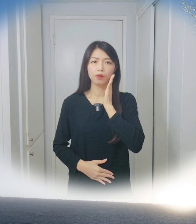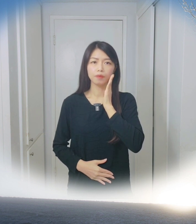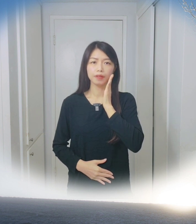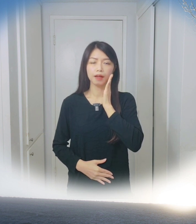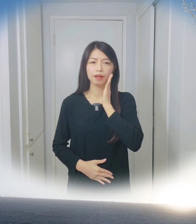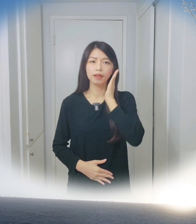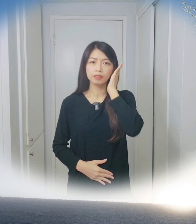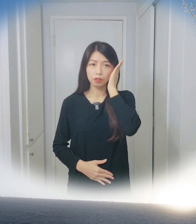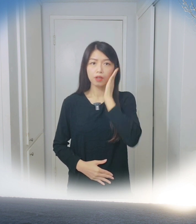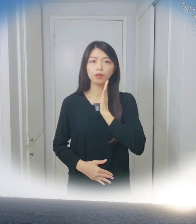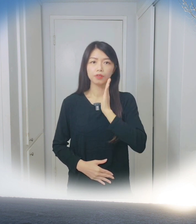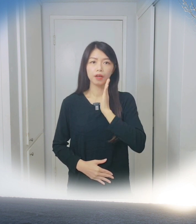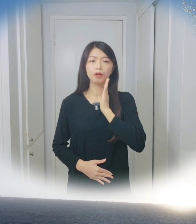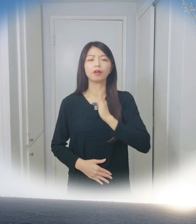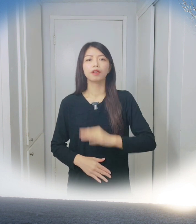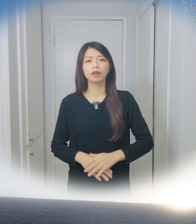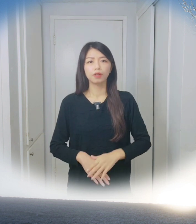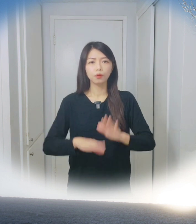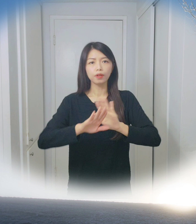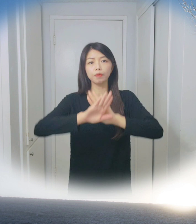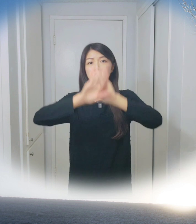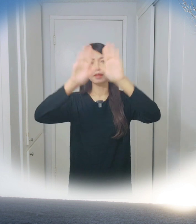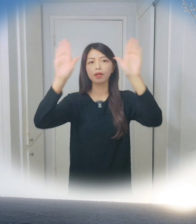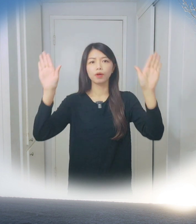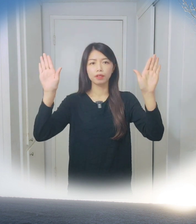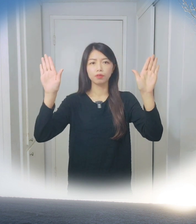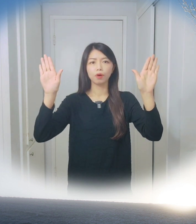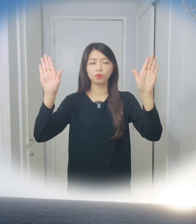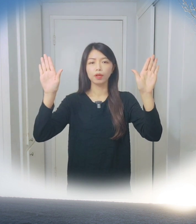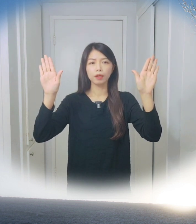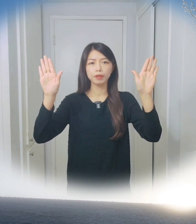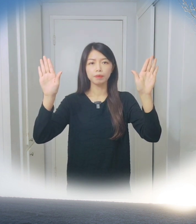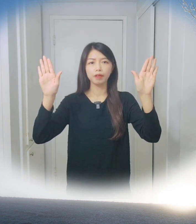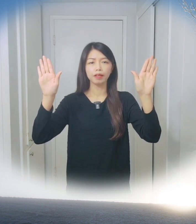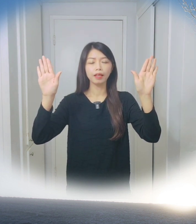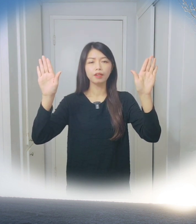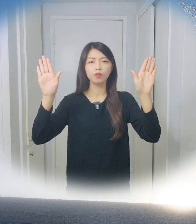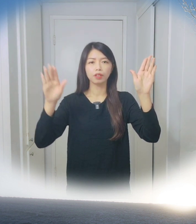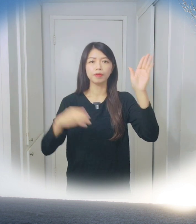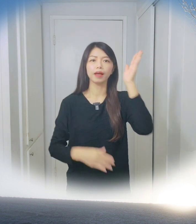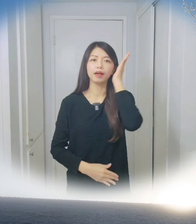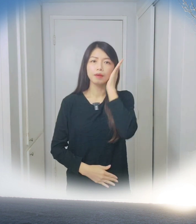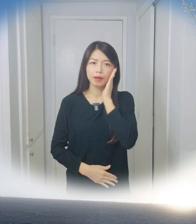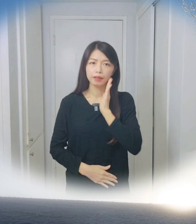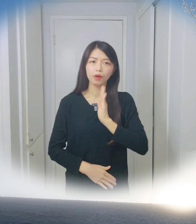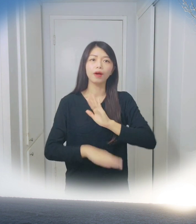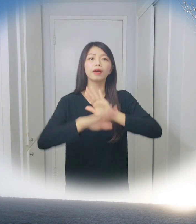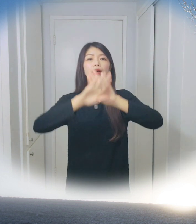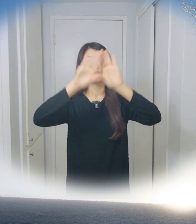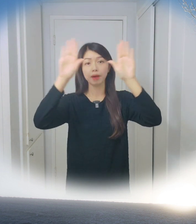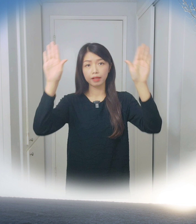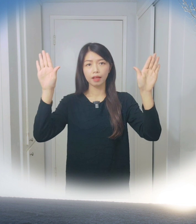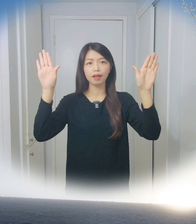하는 뜻의 수어가 됩니다. 스쳐 내려가 주세요. 그리고 이렇게 밝다라고 하는 뜻의 수어 두 개를 합하시면 하늘 수어가 됩니다.